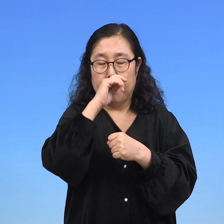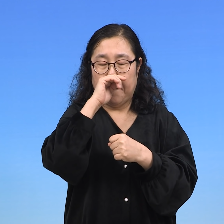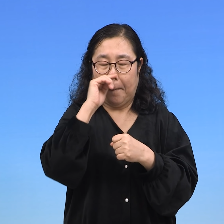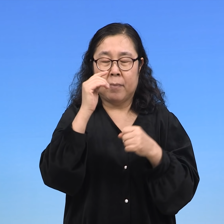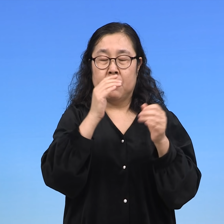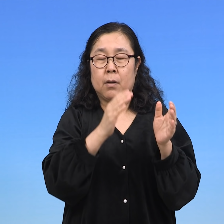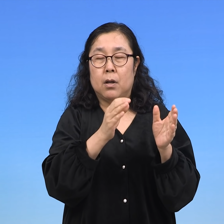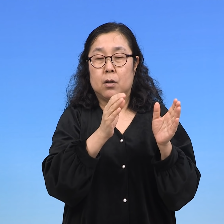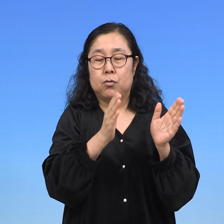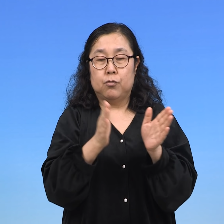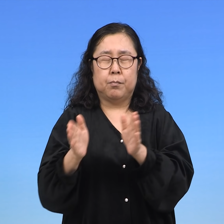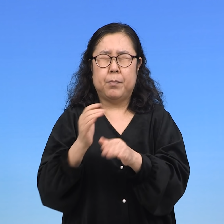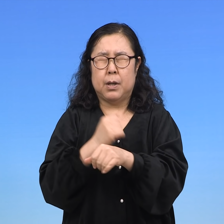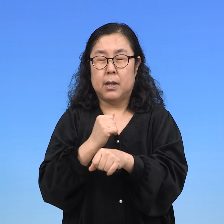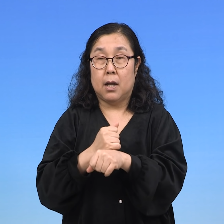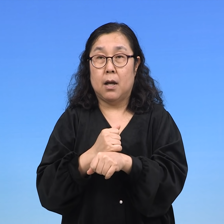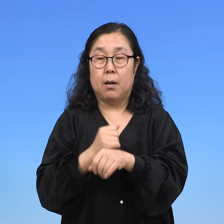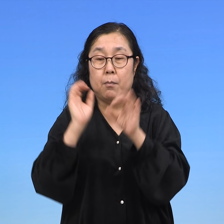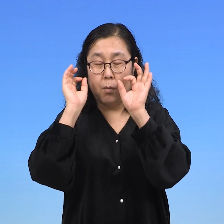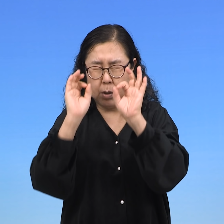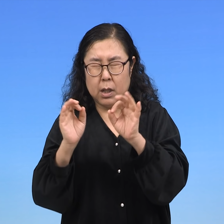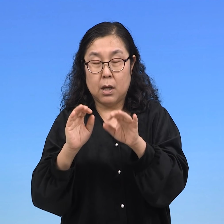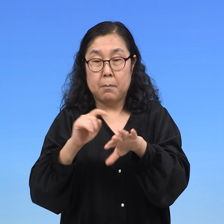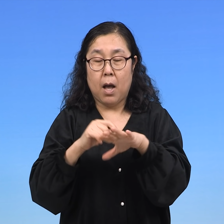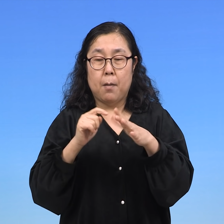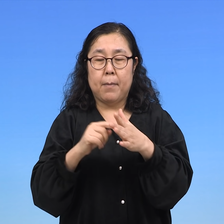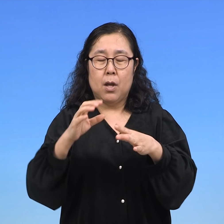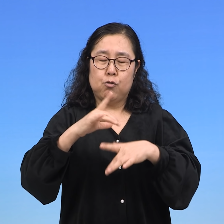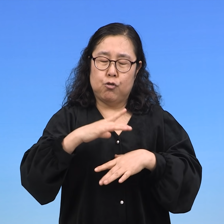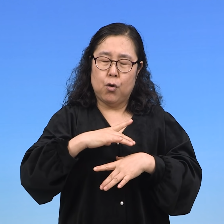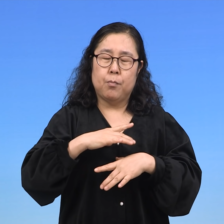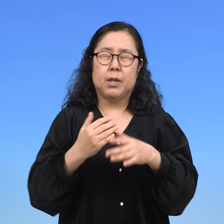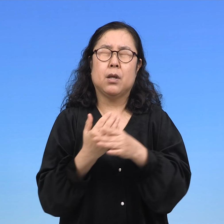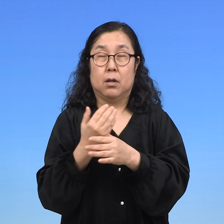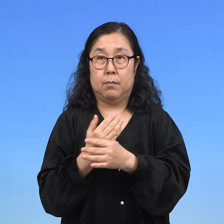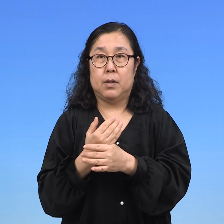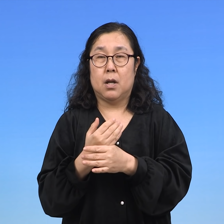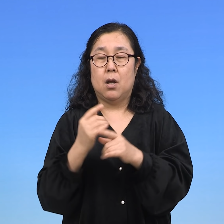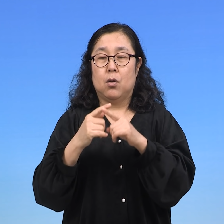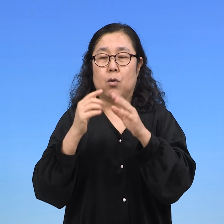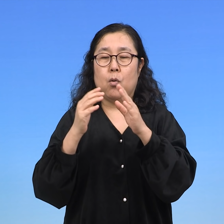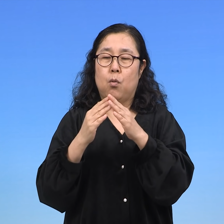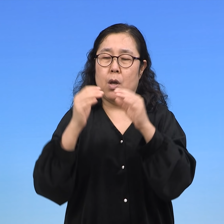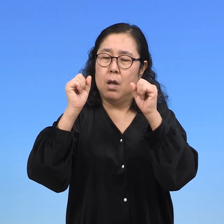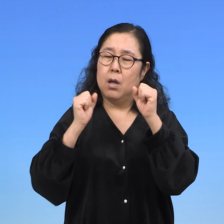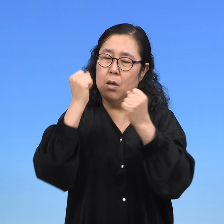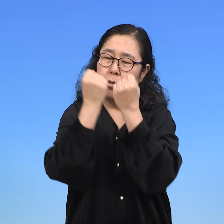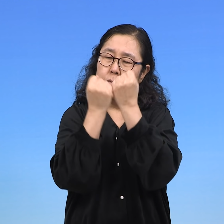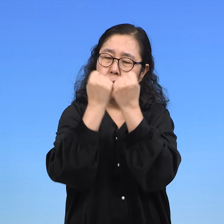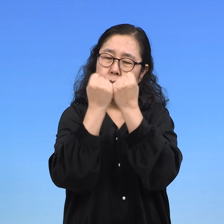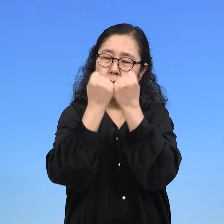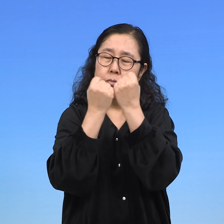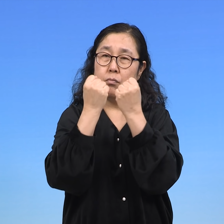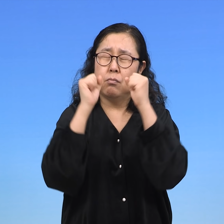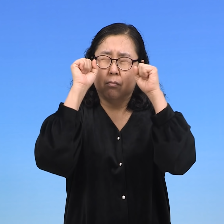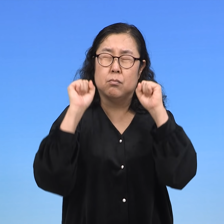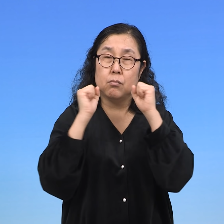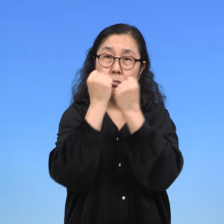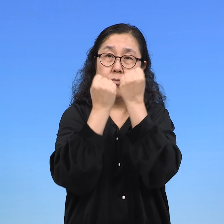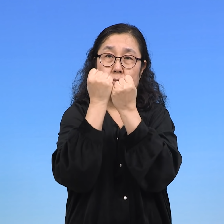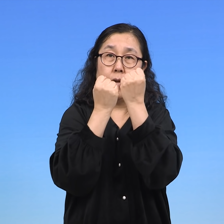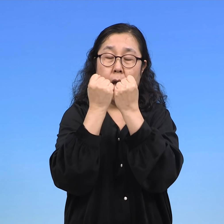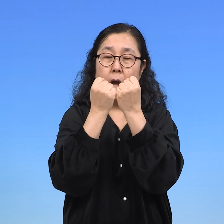이 교회 수양과 비슷하게 지어버리면 그 할머니 권사님과 그 땅 기증하신 분에게 제가